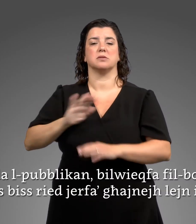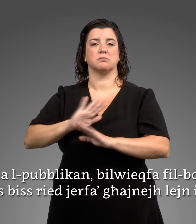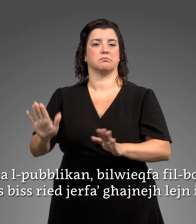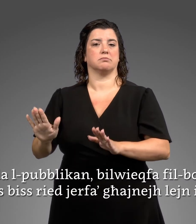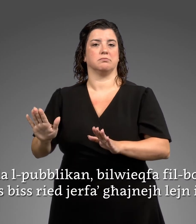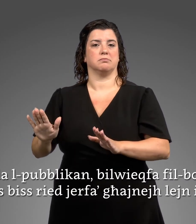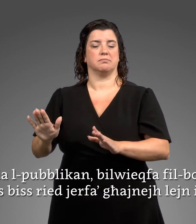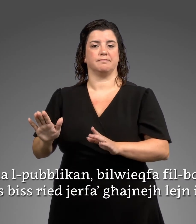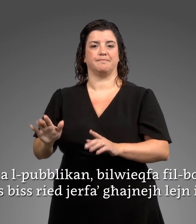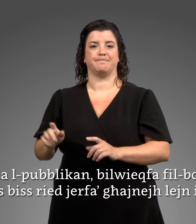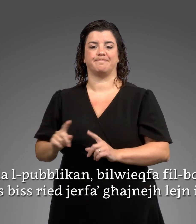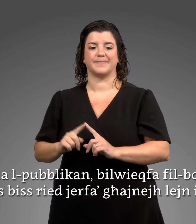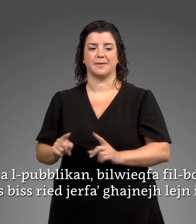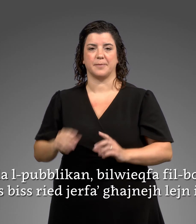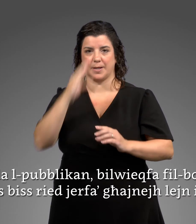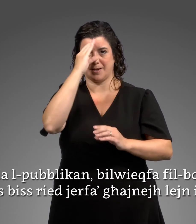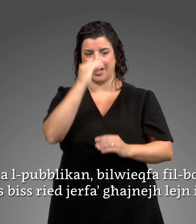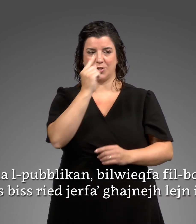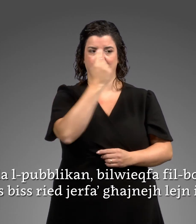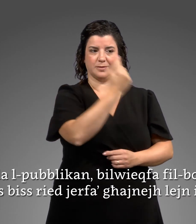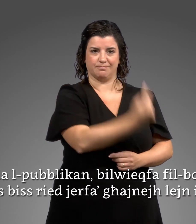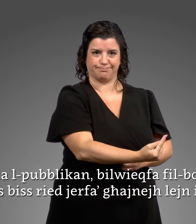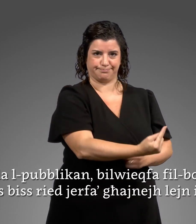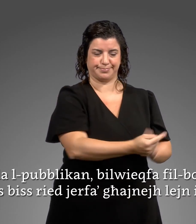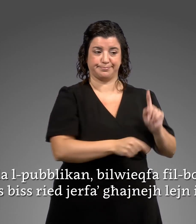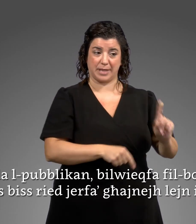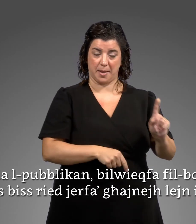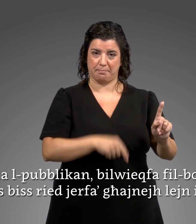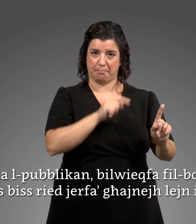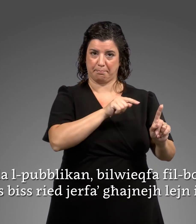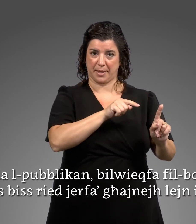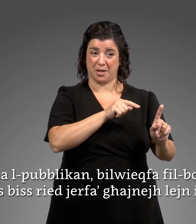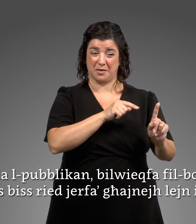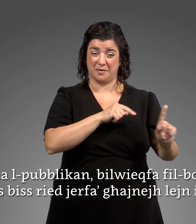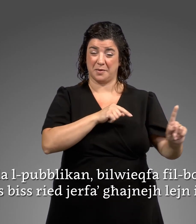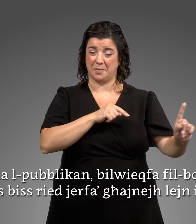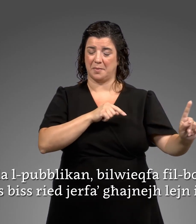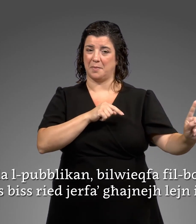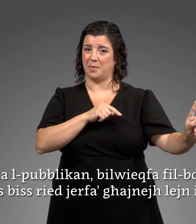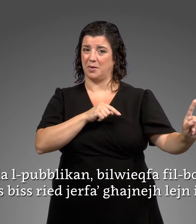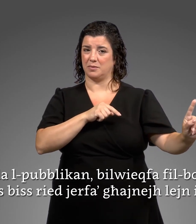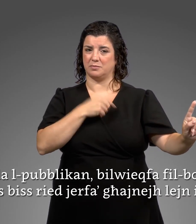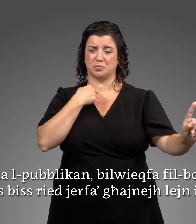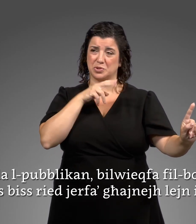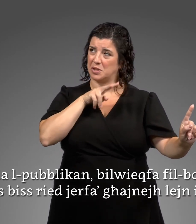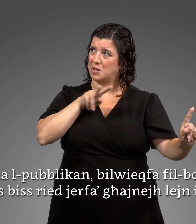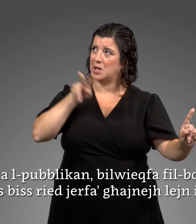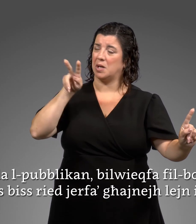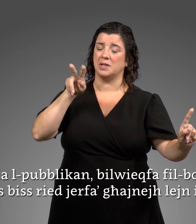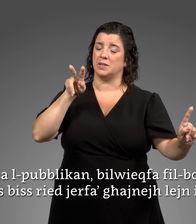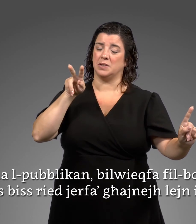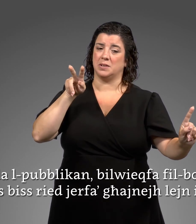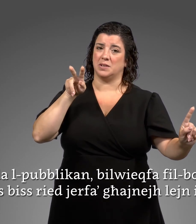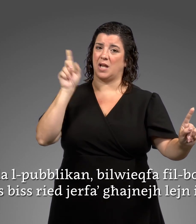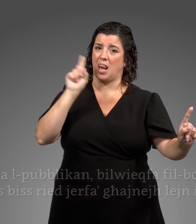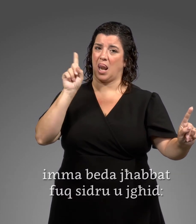Izz dal-publikan Bil-wijqfa Fil-bogħt Għan qas Bissritjar fajneħ